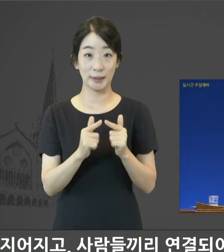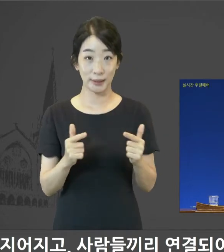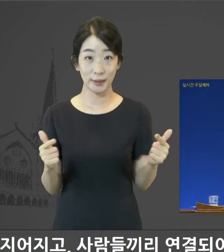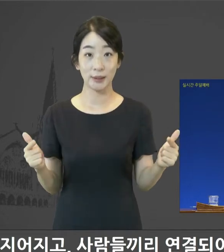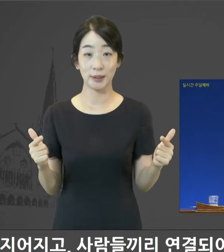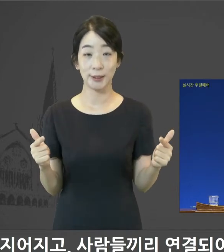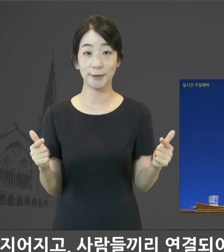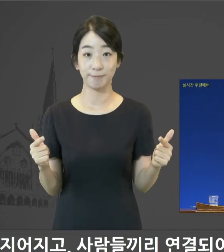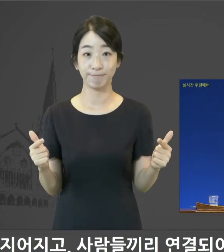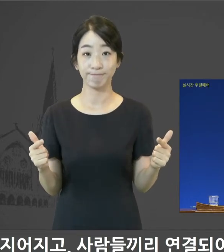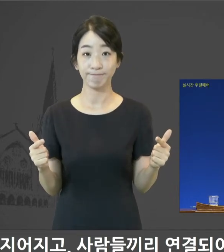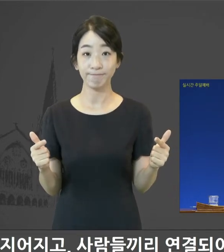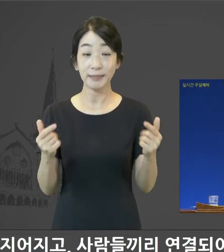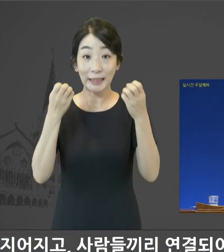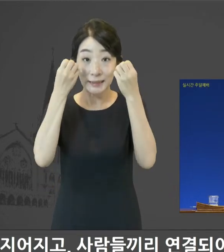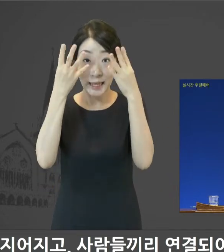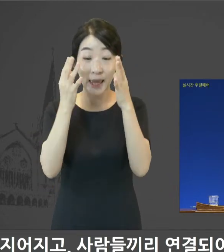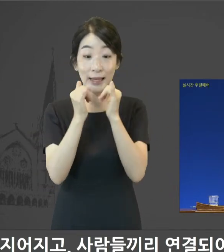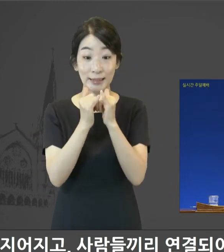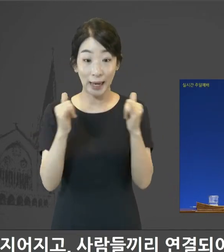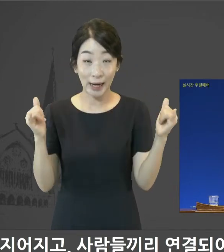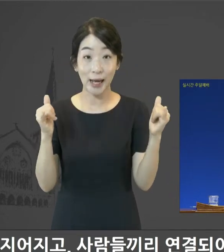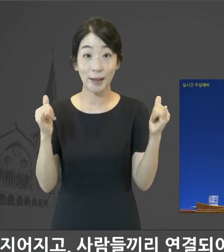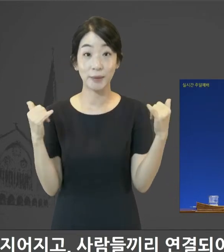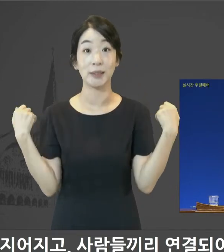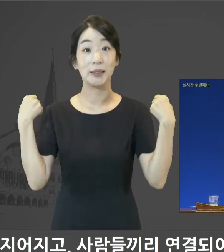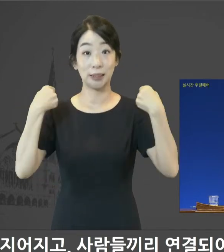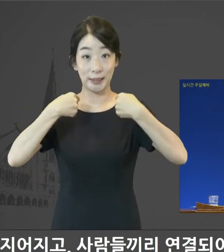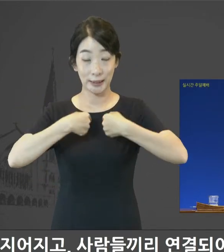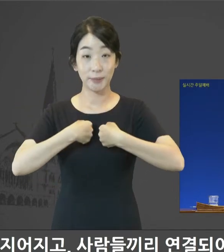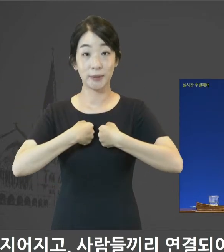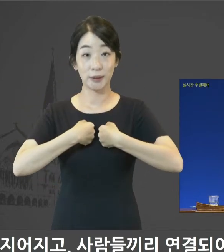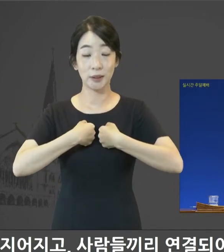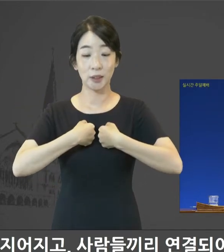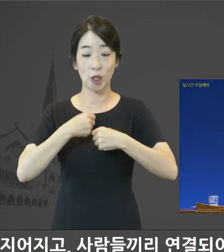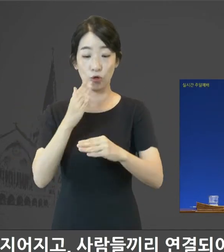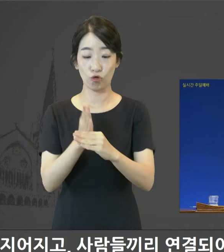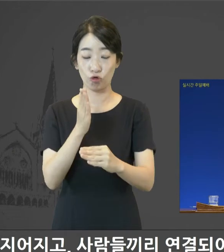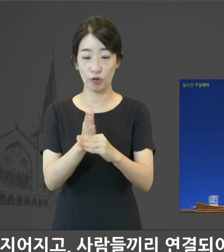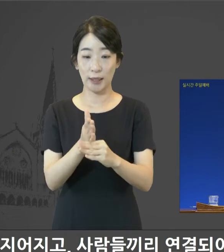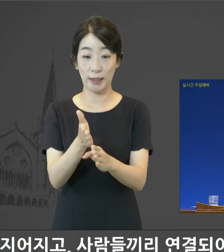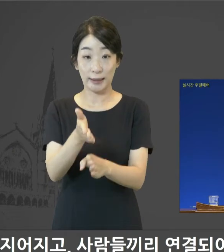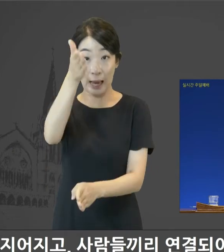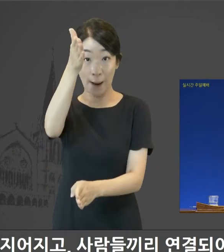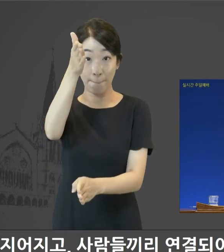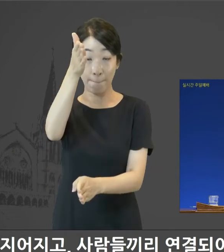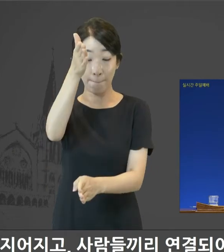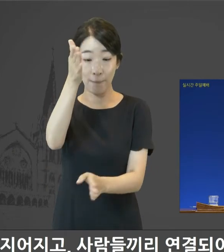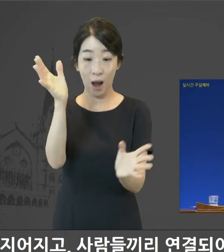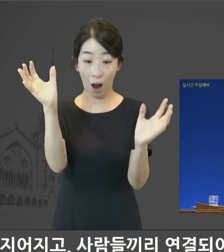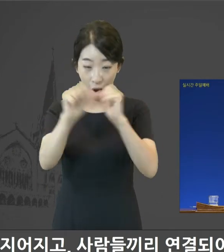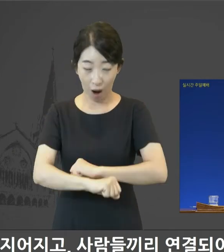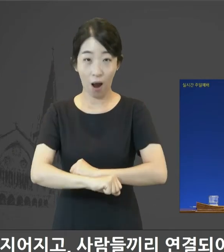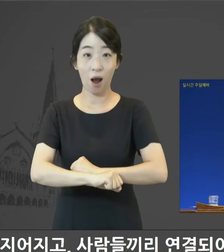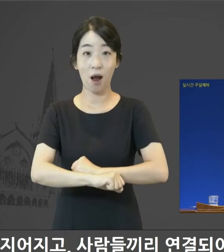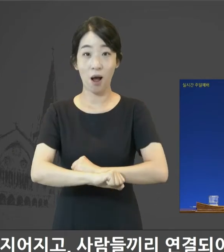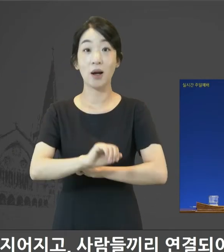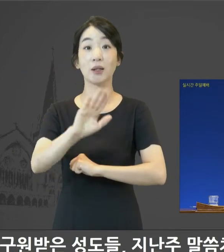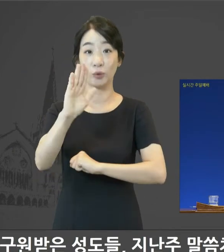새 사람을 입은, 중간에 담이 허물어진, 중간에 막힌